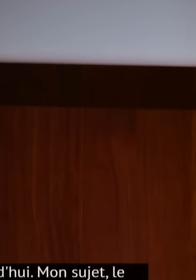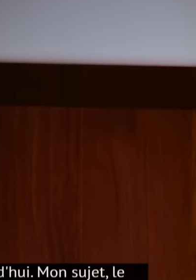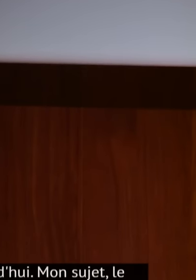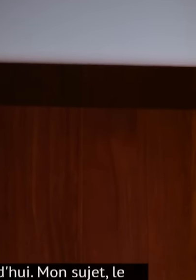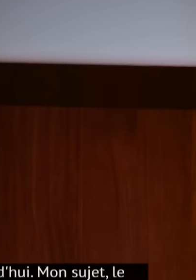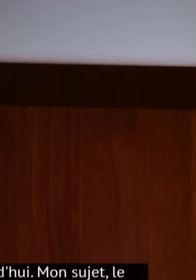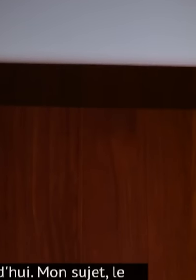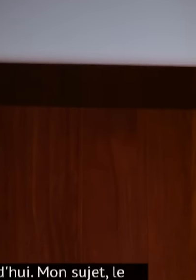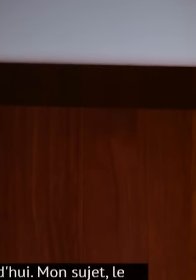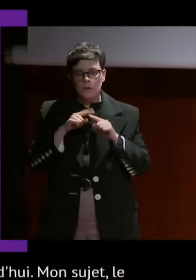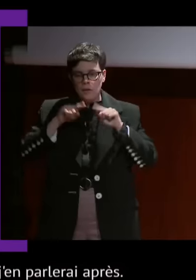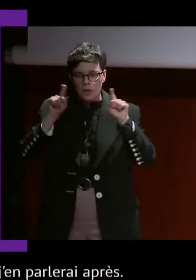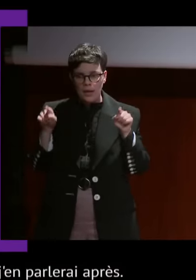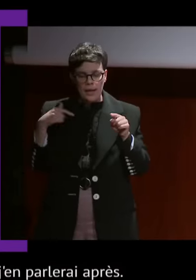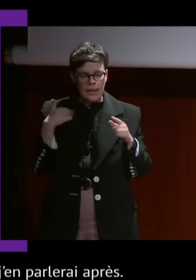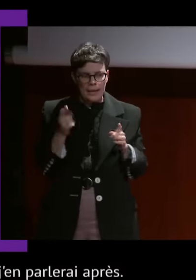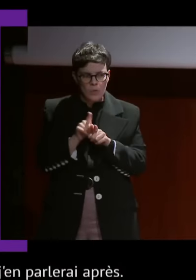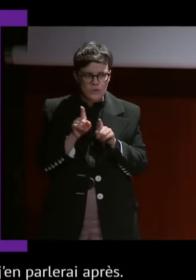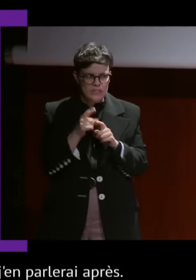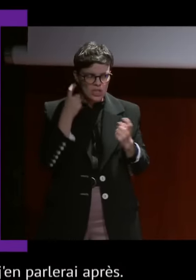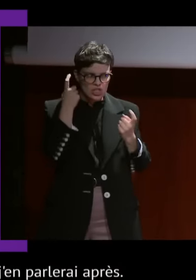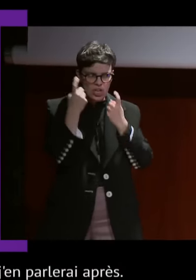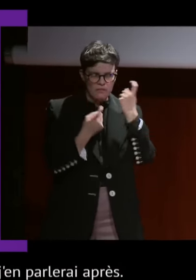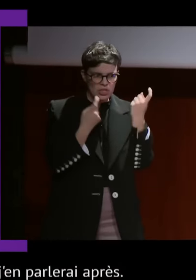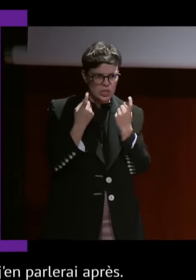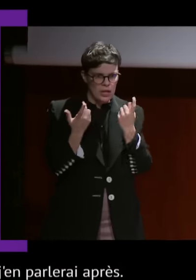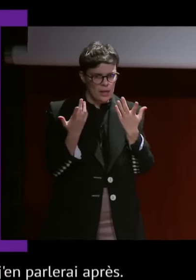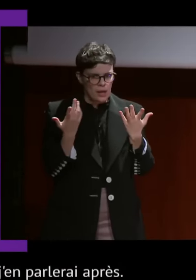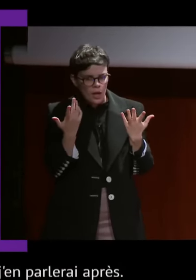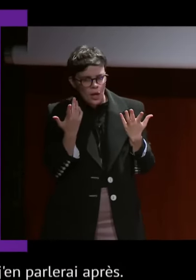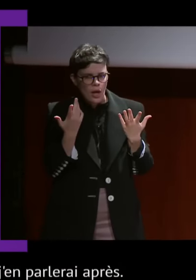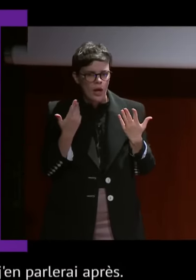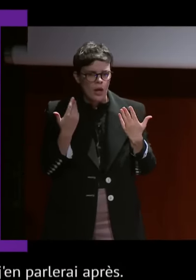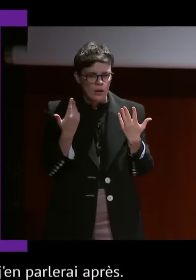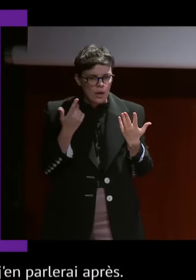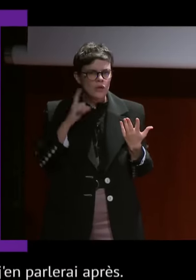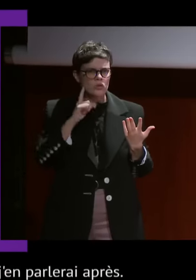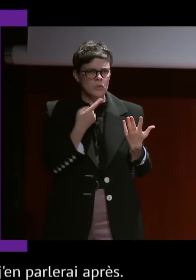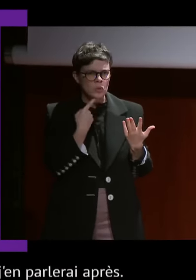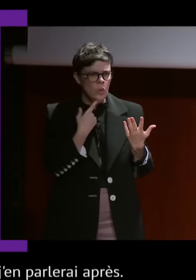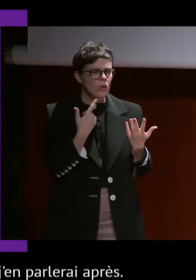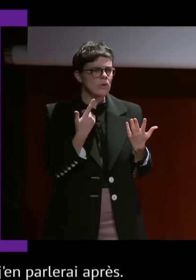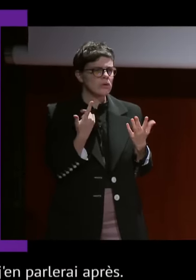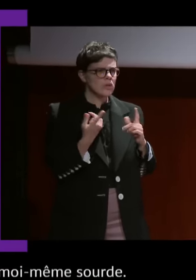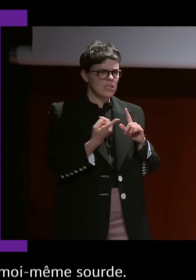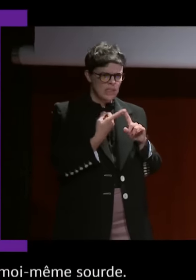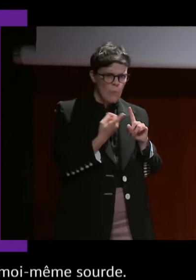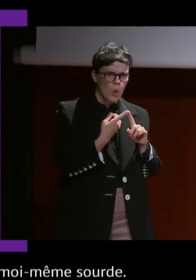Alors, je fais des productions en français et également en langue des signes. Et